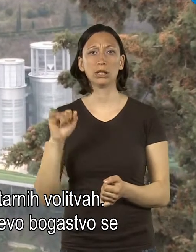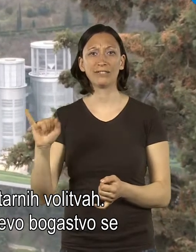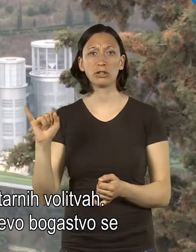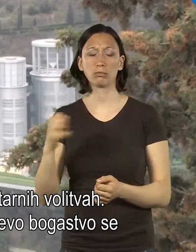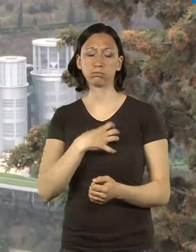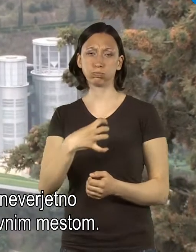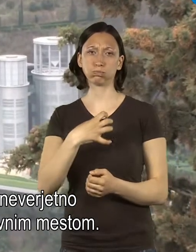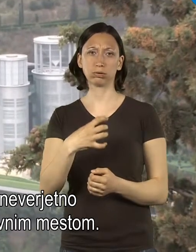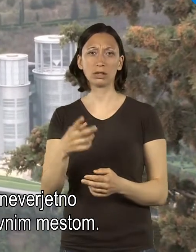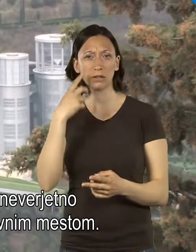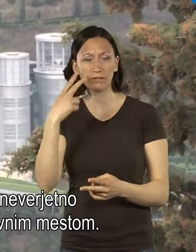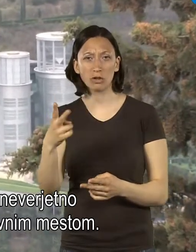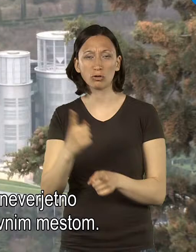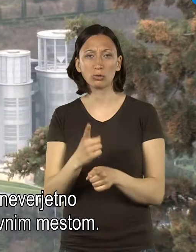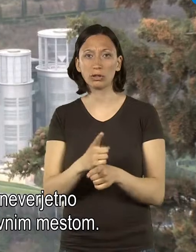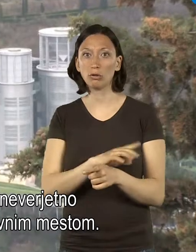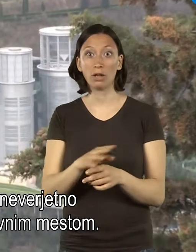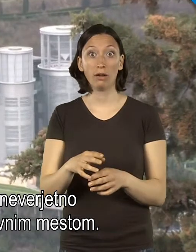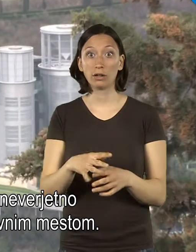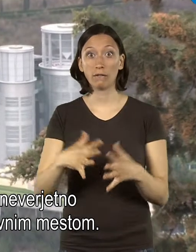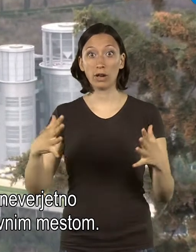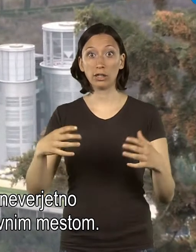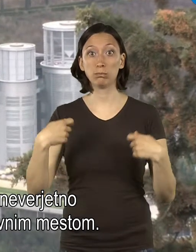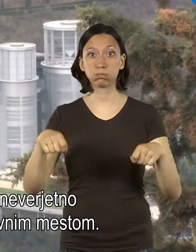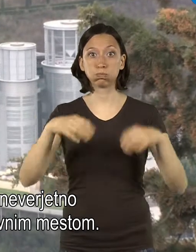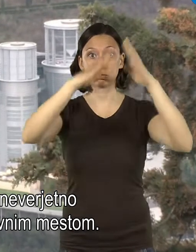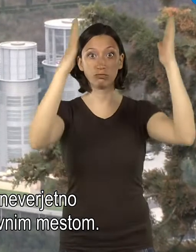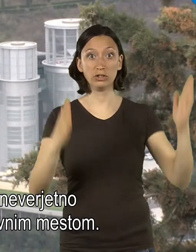bogatstvo se odraža tudi v neverjetno veliki vili nad glavnim mestom.